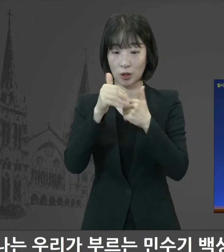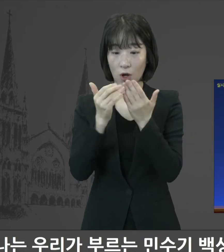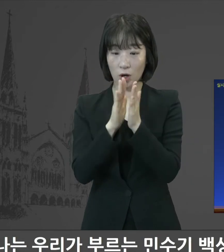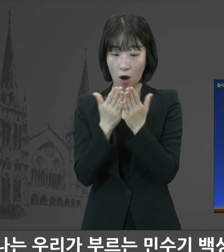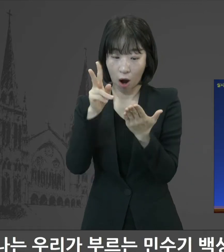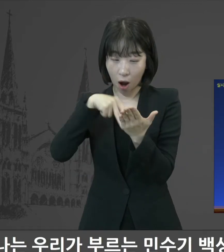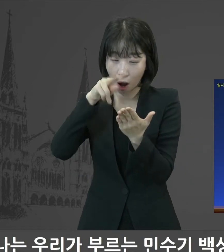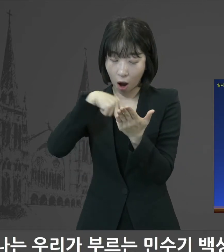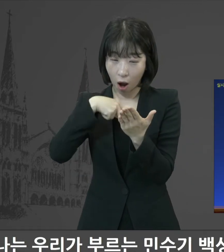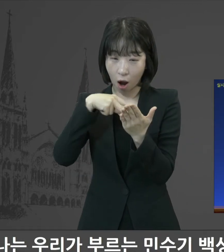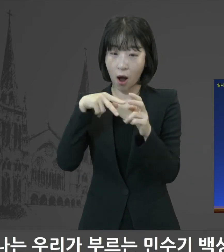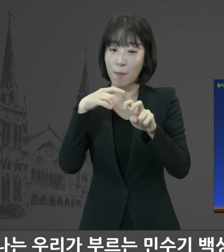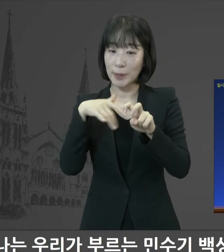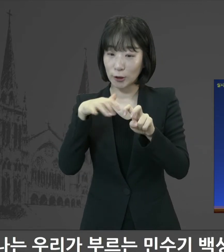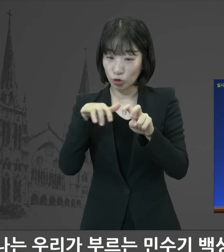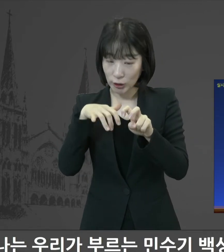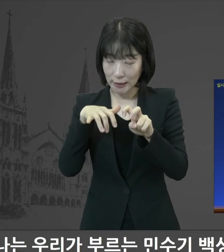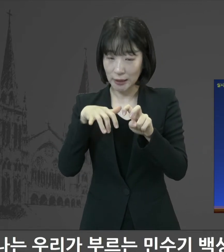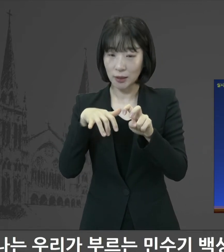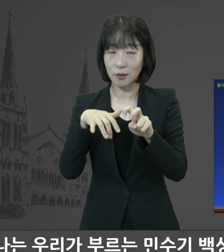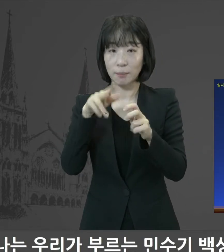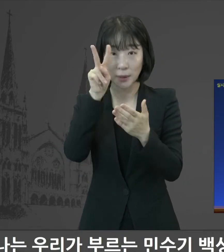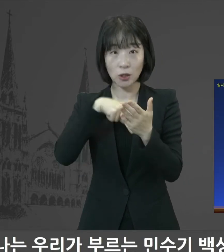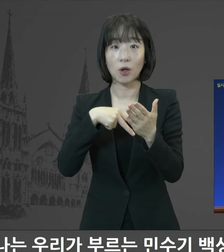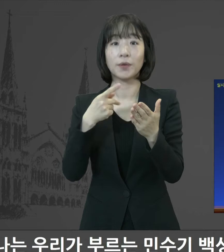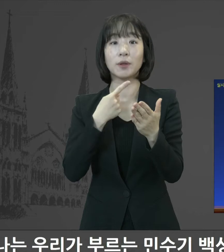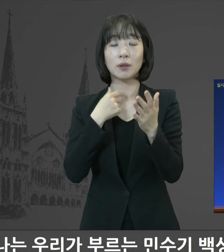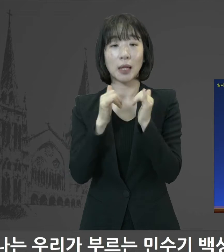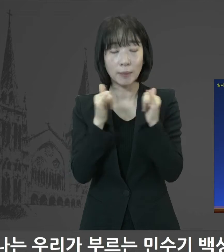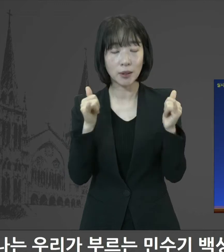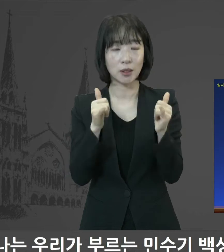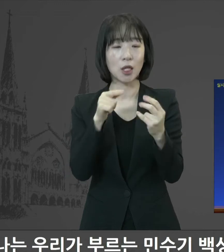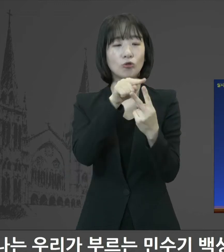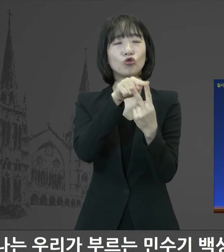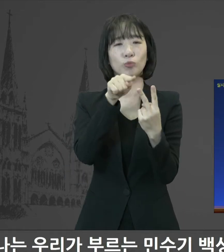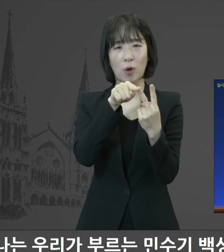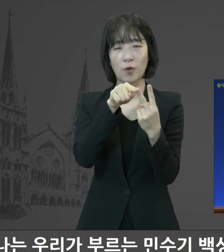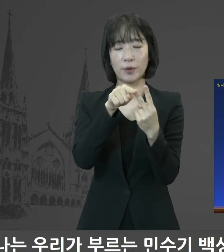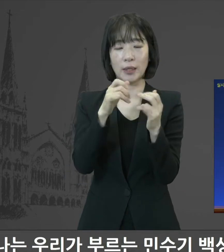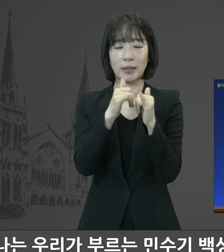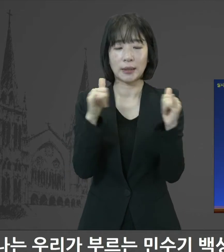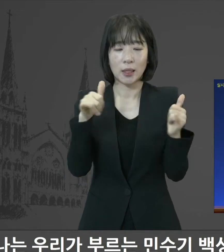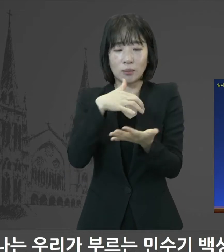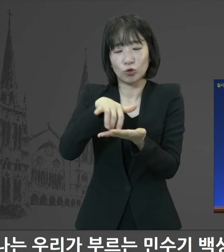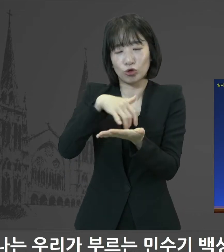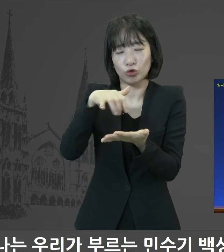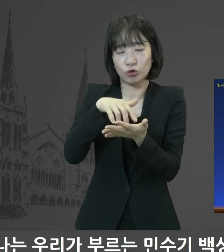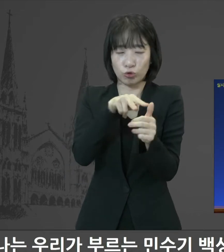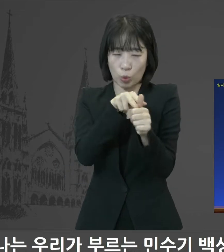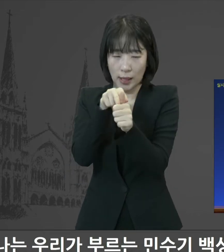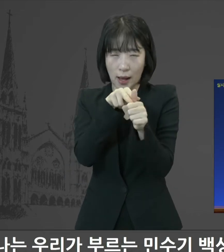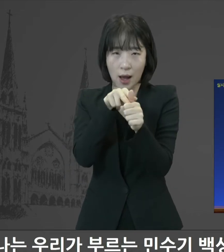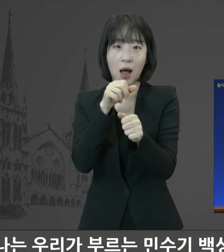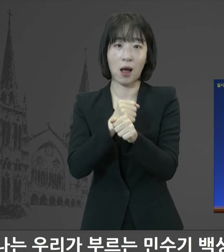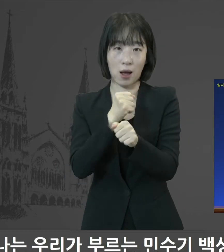분들 두 번의 인구조사가 나오는 거 아마 기억하실 겁니다. 1장에서 인구조사를